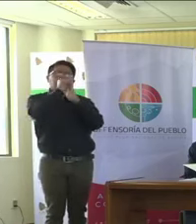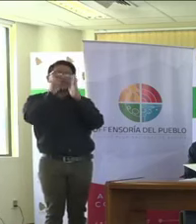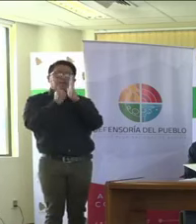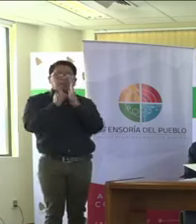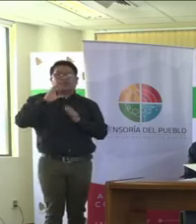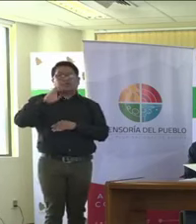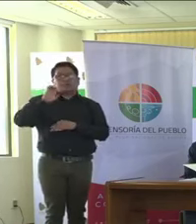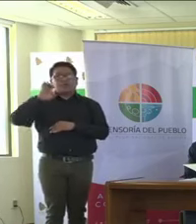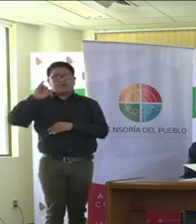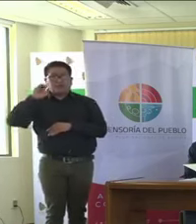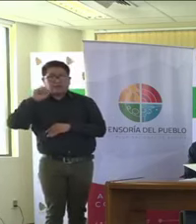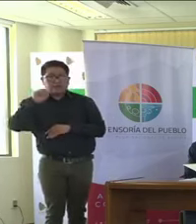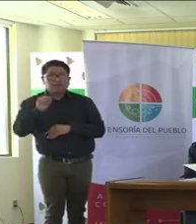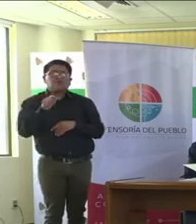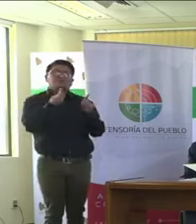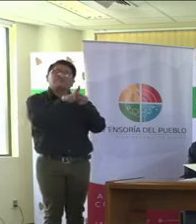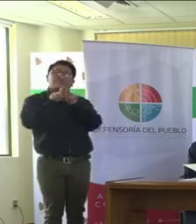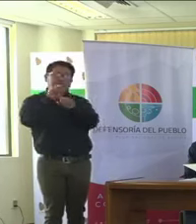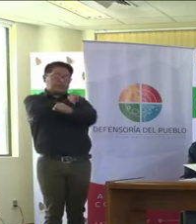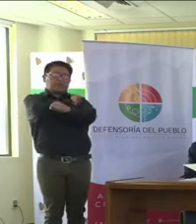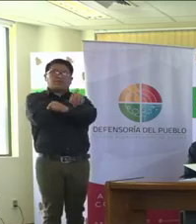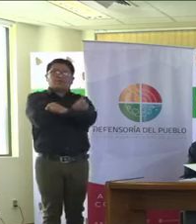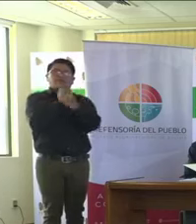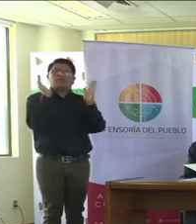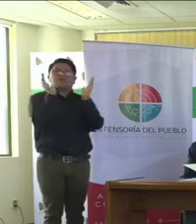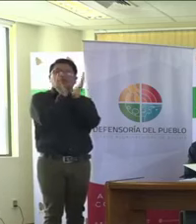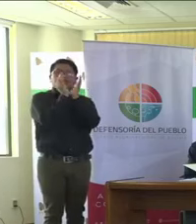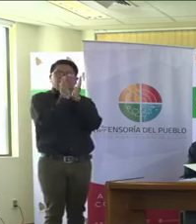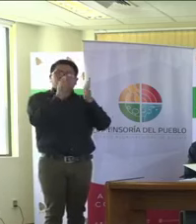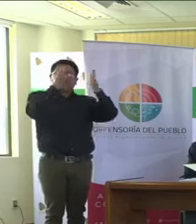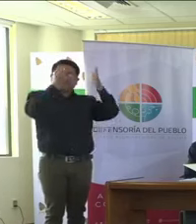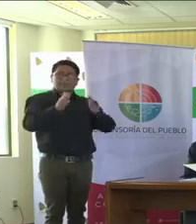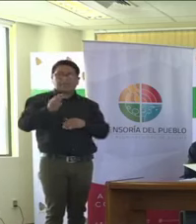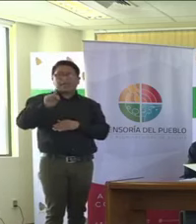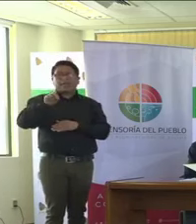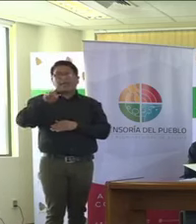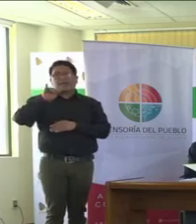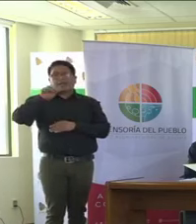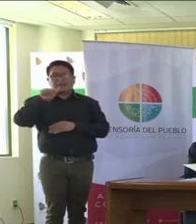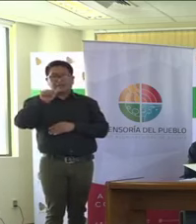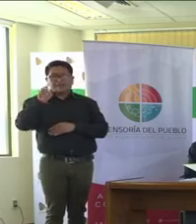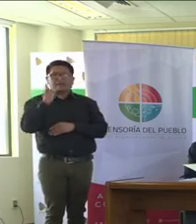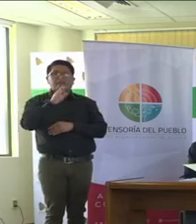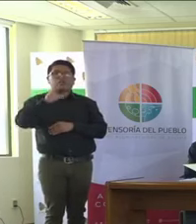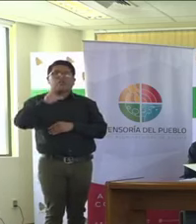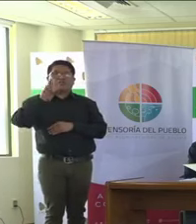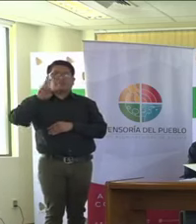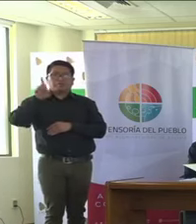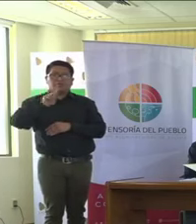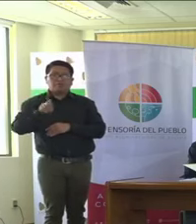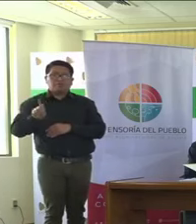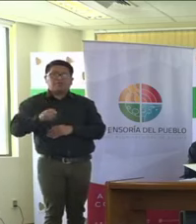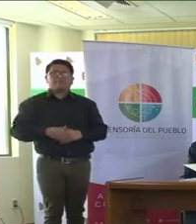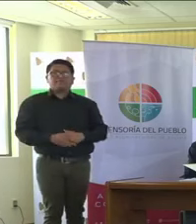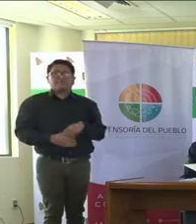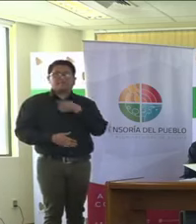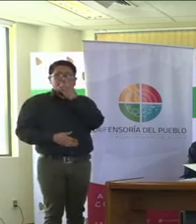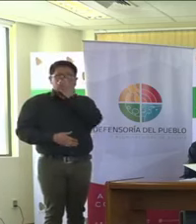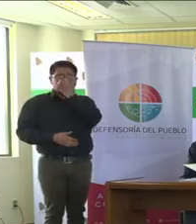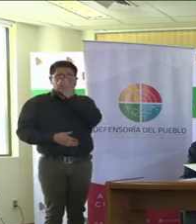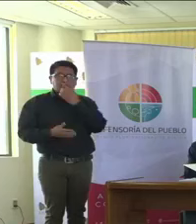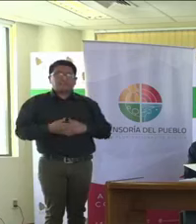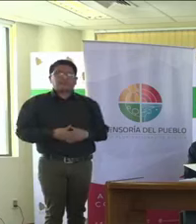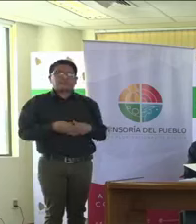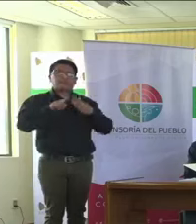Paz. Como a nuestra autoridad, la doctora Nadia Cruz Tarifa, defensora del pueblo. Queremos iniciar este acto con las palabras